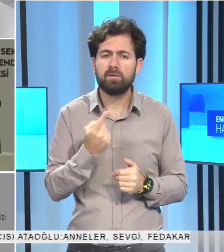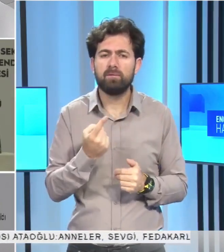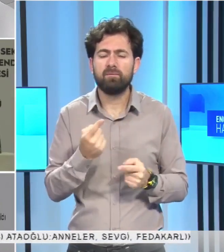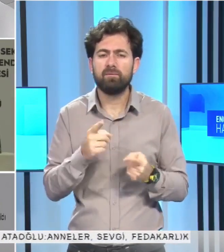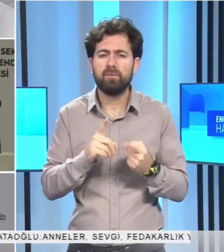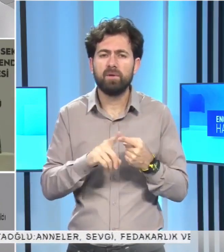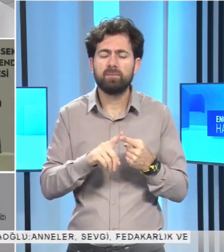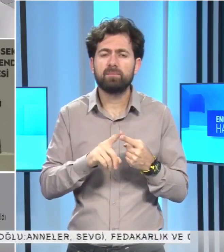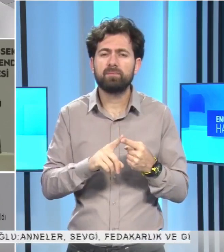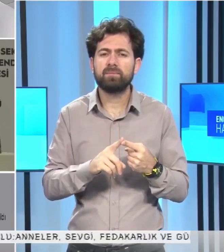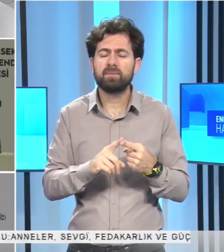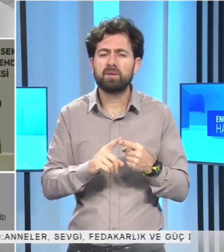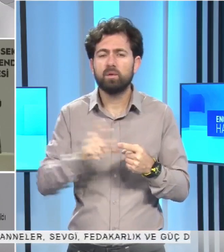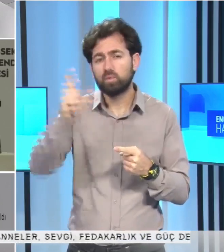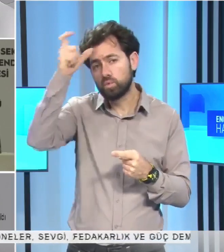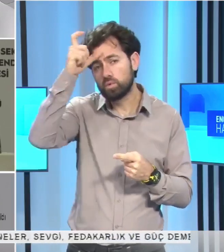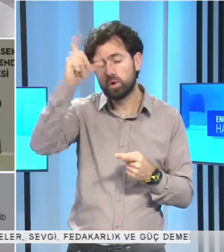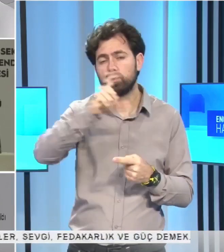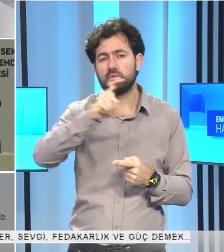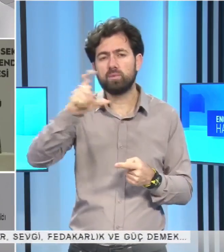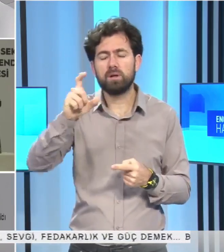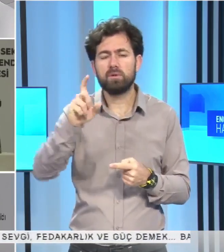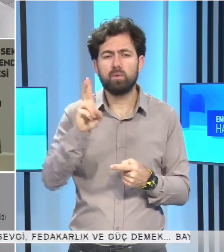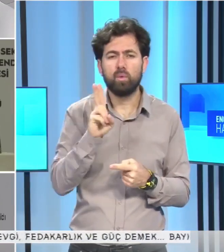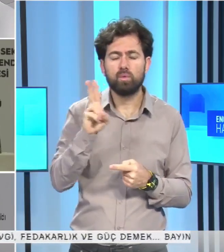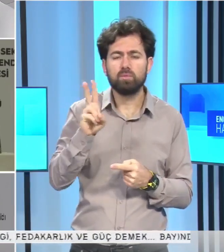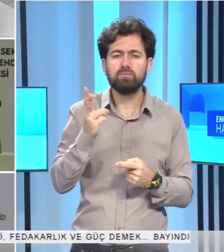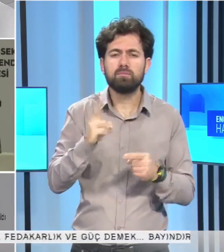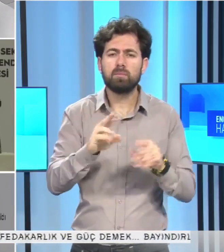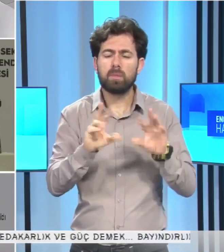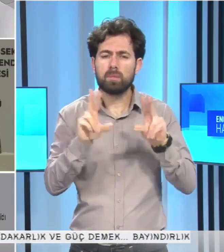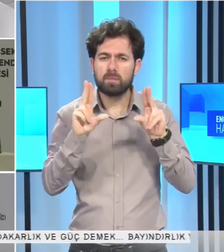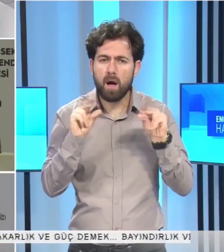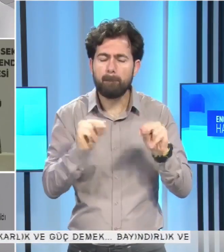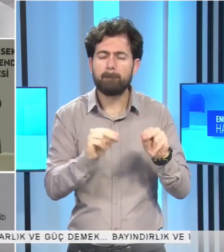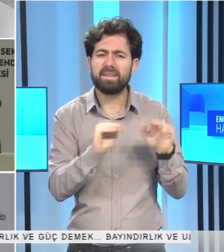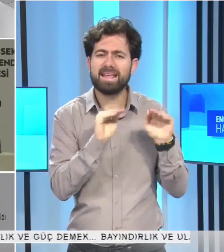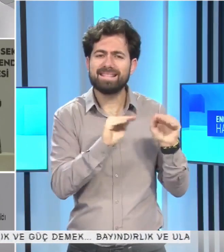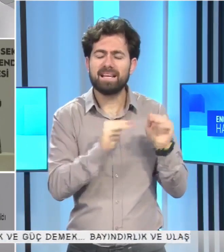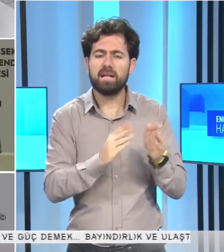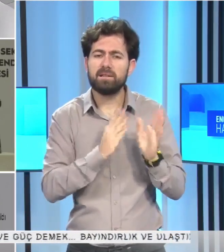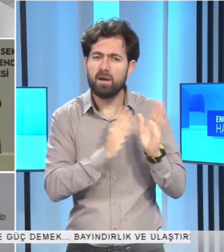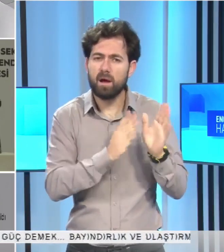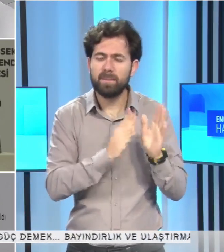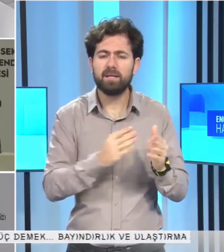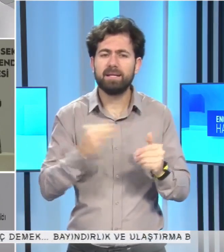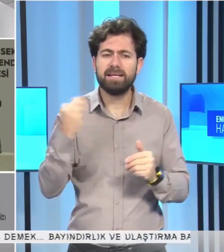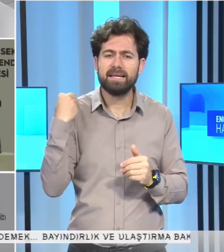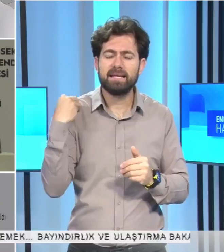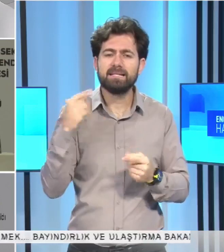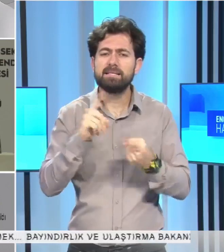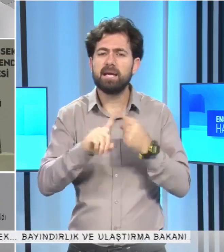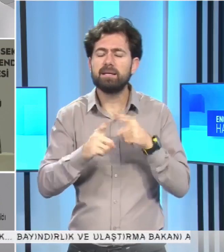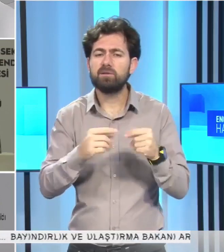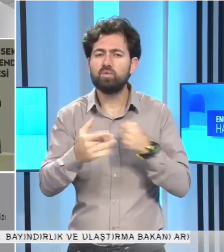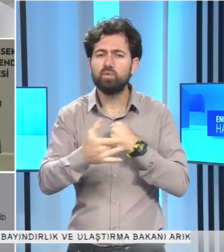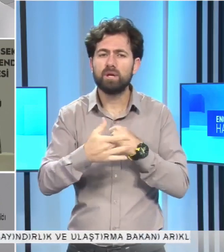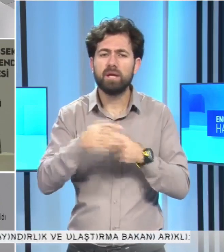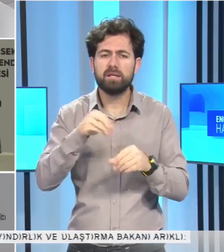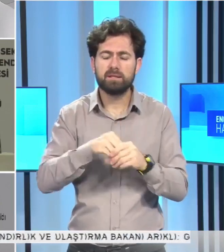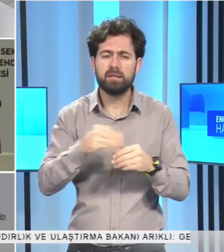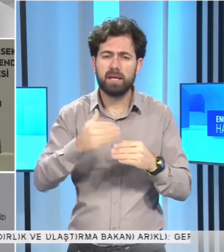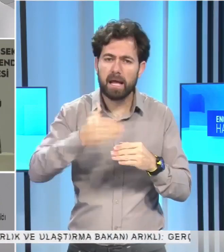çizerek, Türkiye Cumhuriyeti'nin tam desteğiyle yürütülen yeni siyasetin ülke